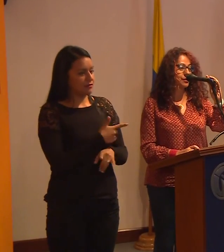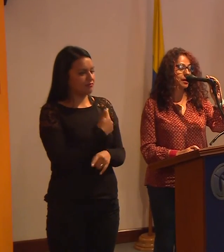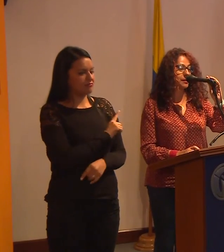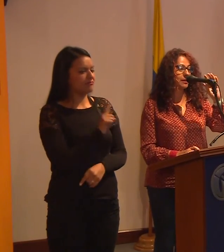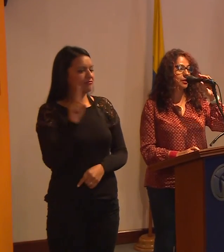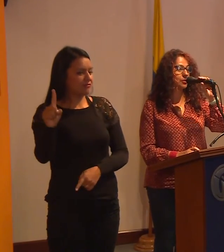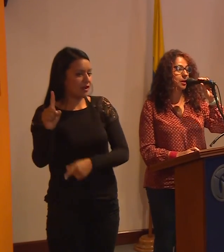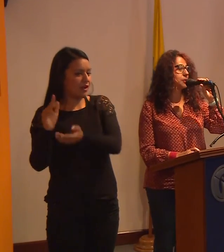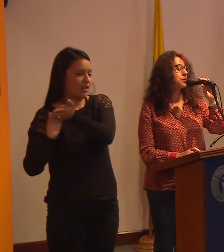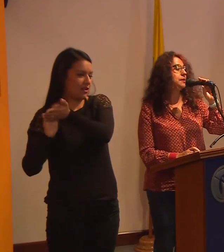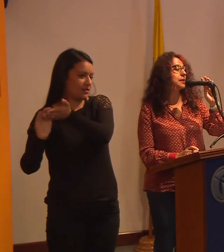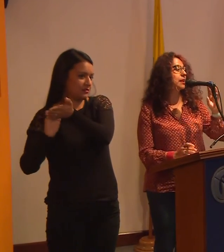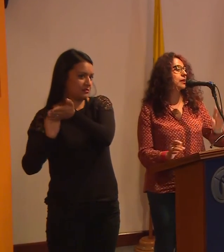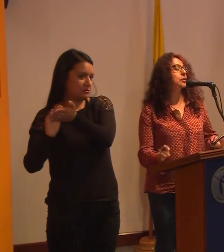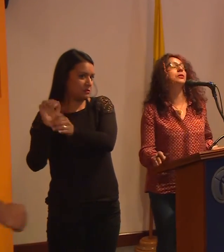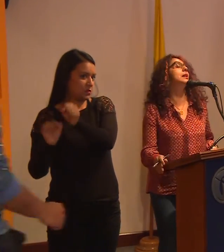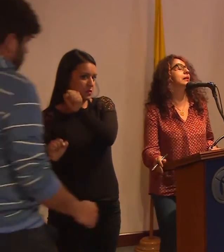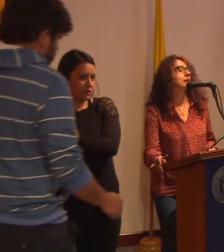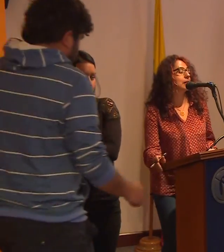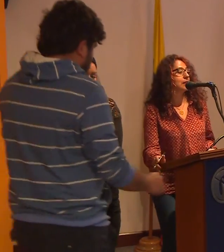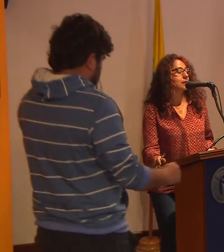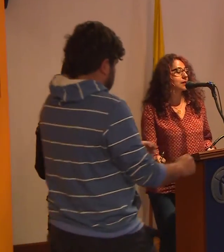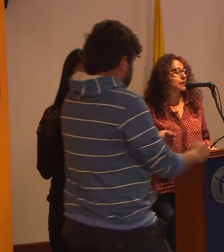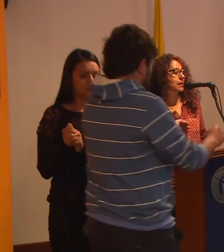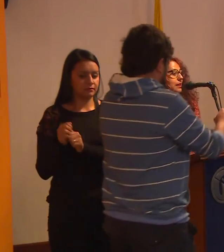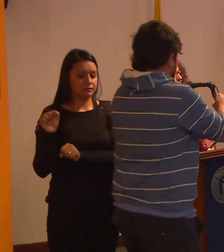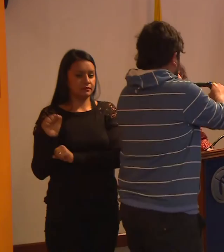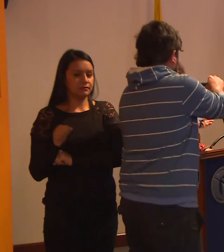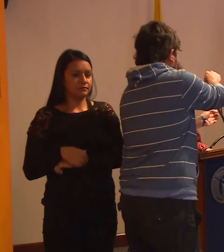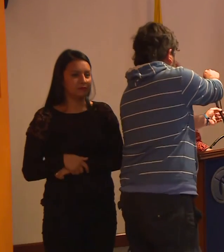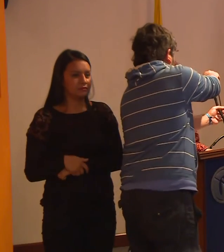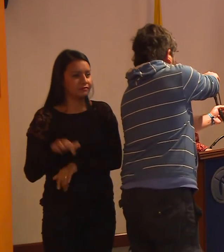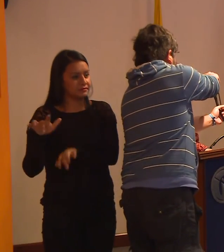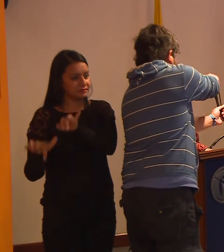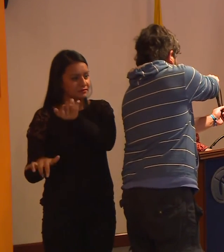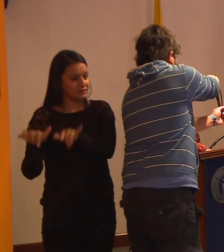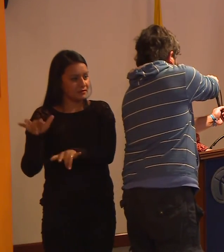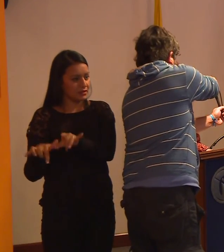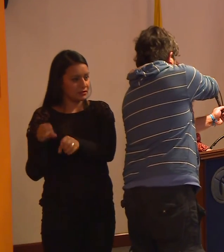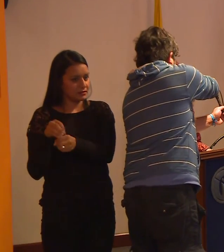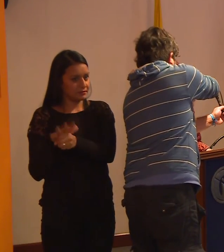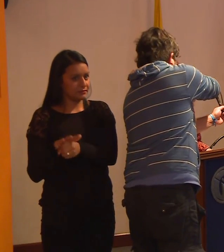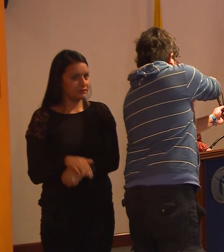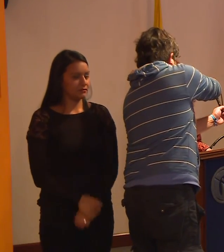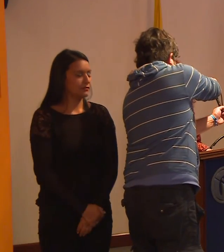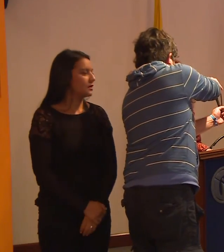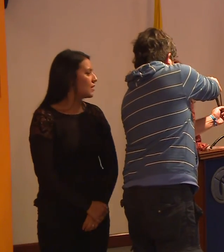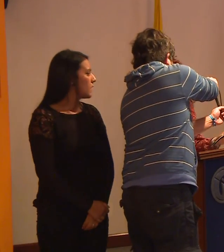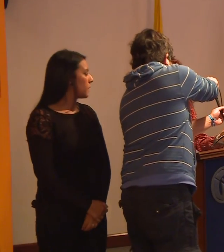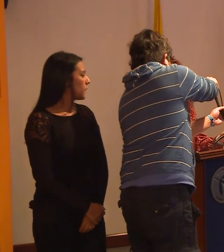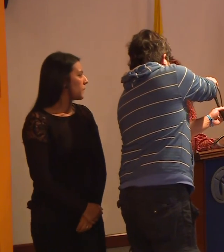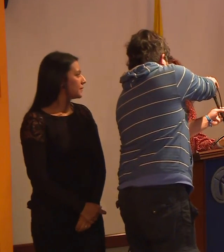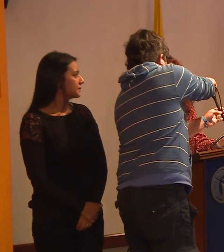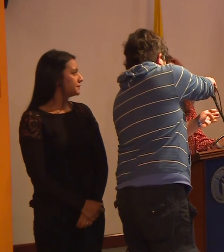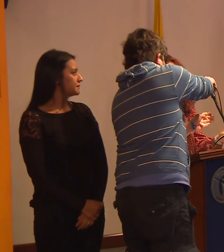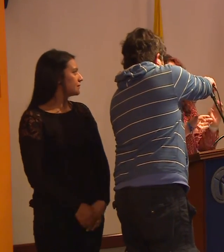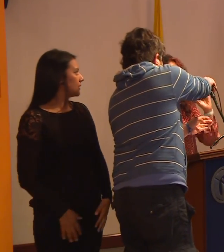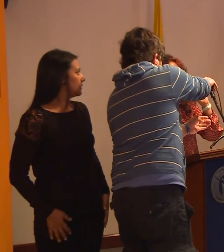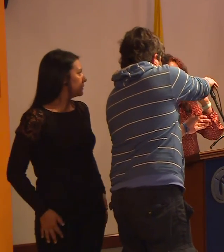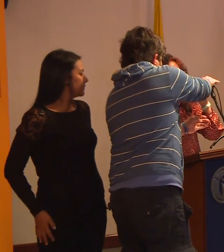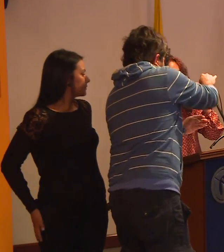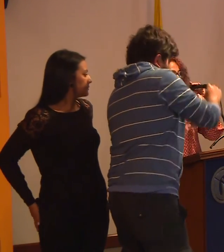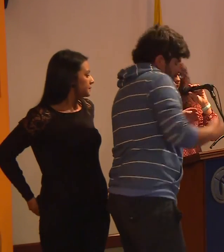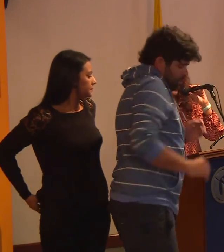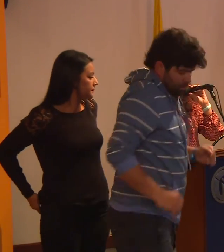estábamos tramitando una posibilidad con la Secretaría de Educación Distrital de